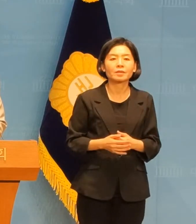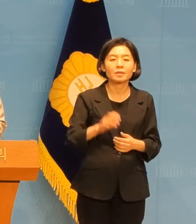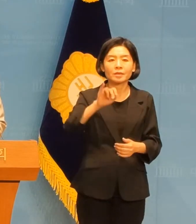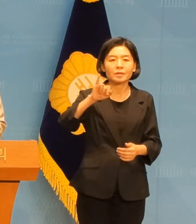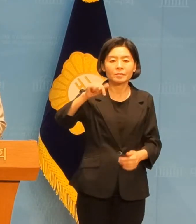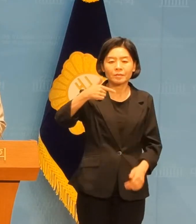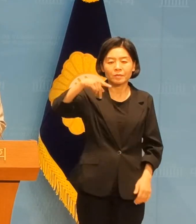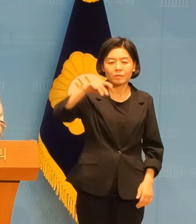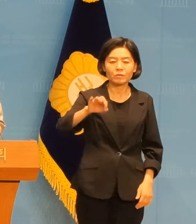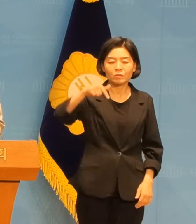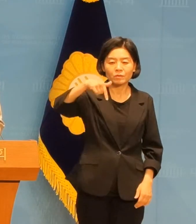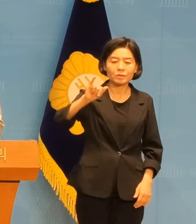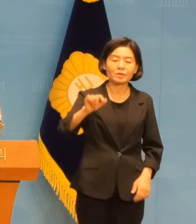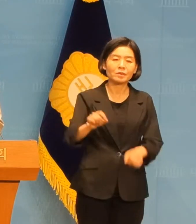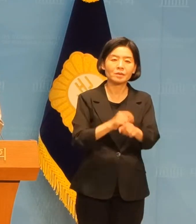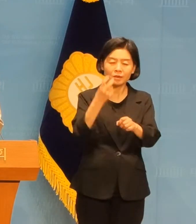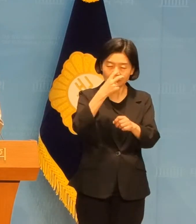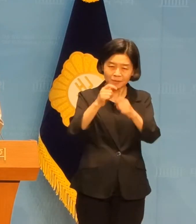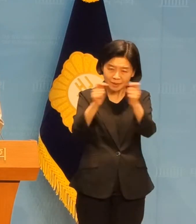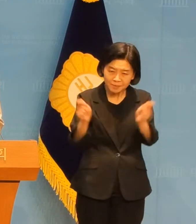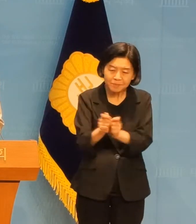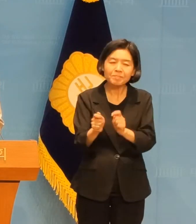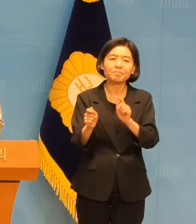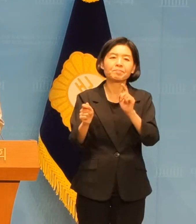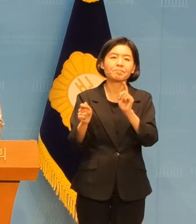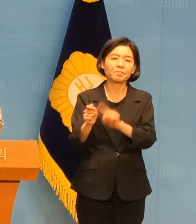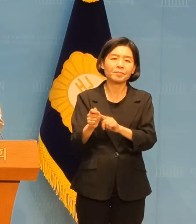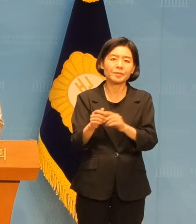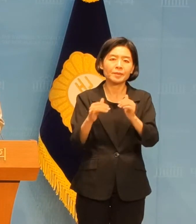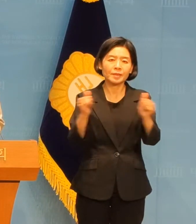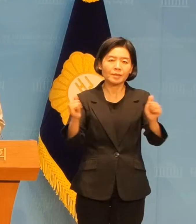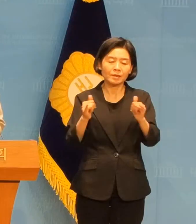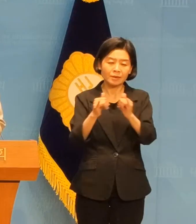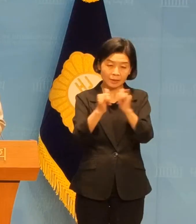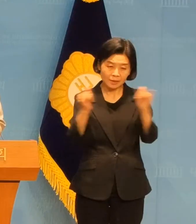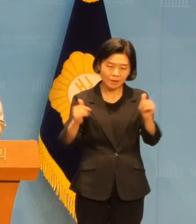민중기 특검팀이 사람을 죽인 것입니다.